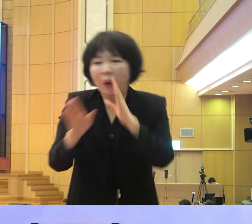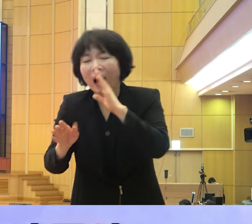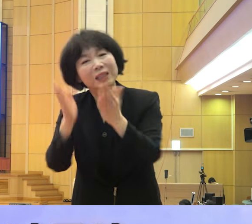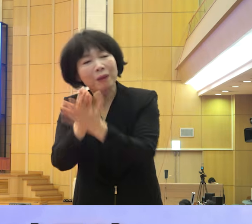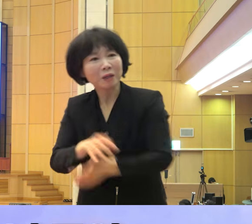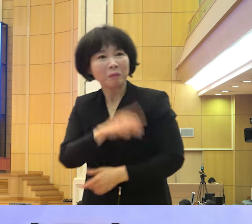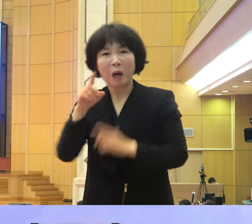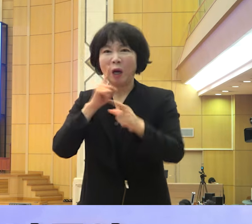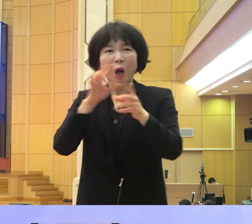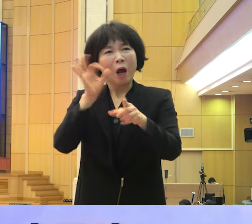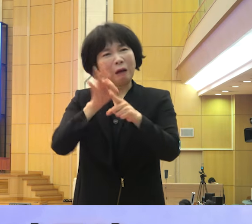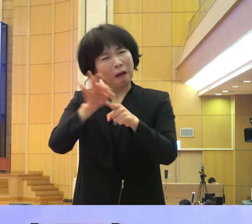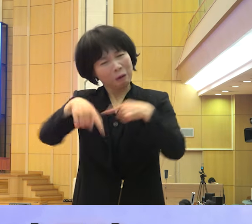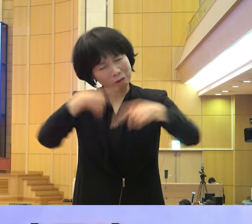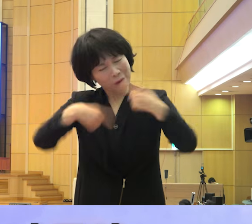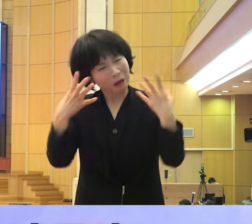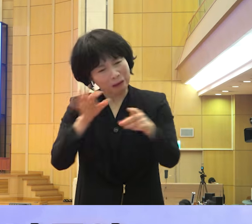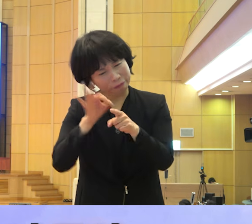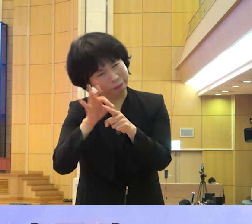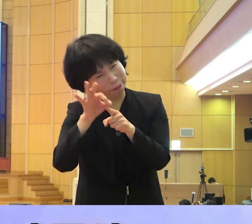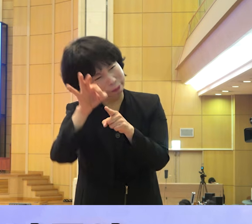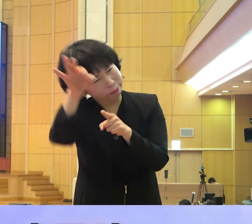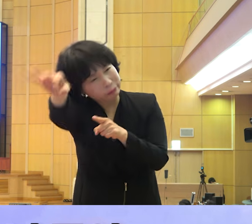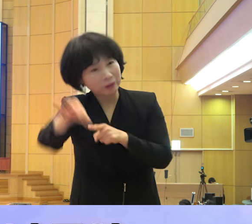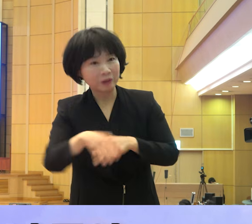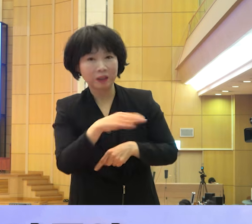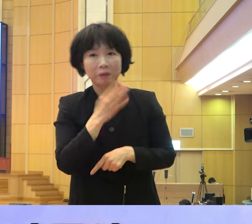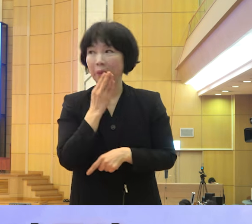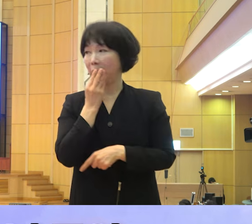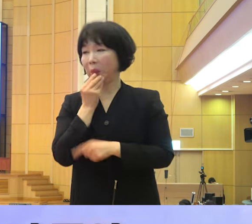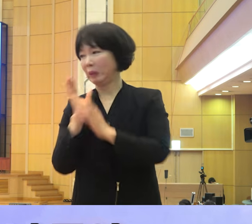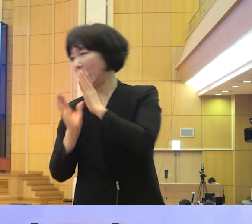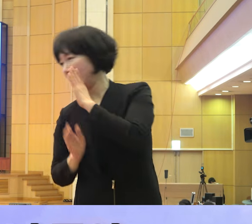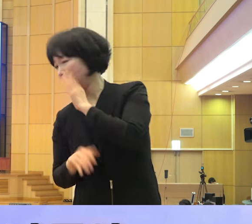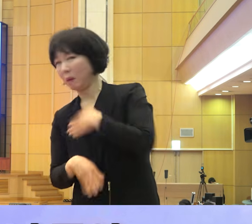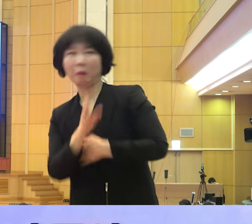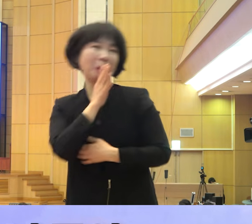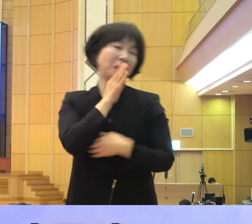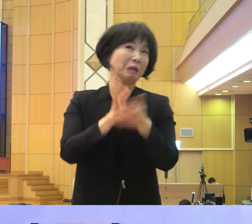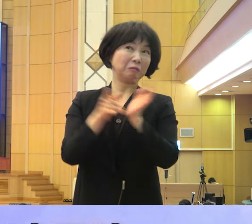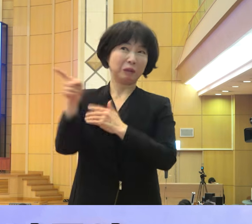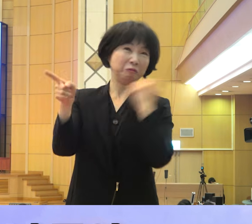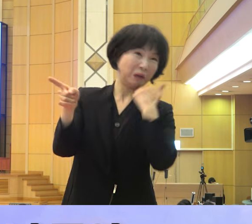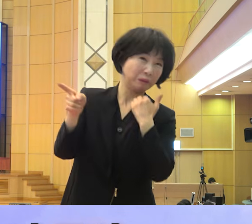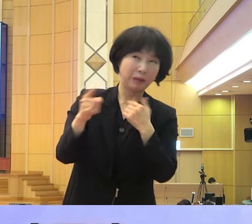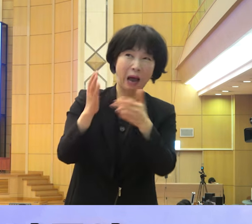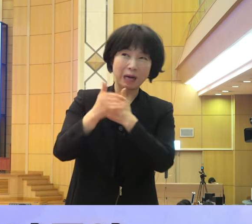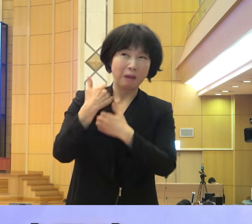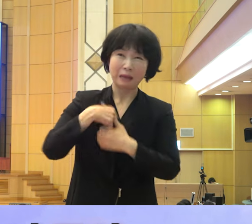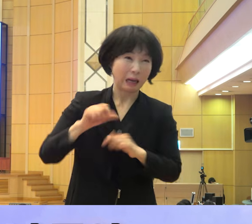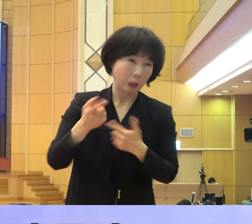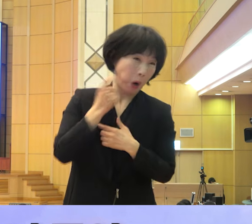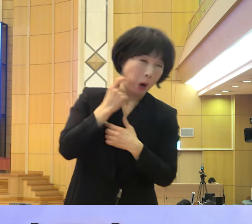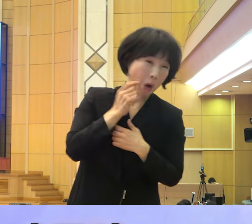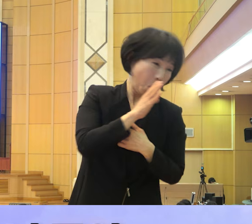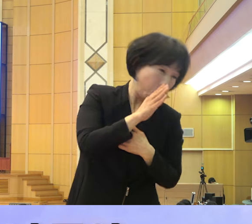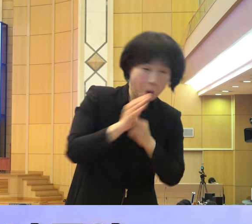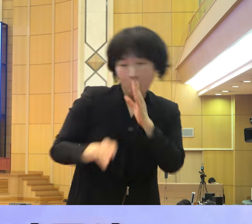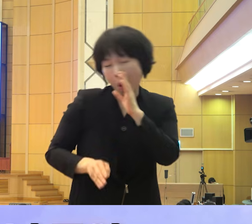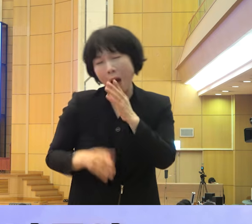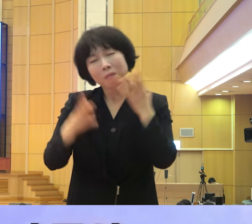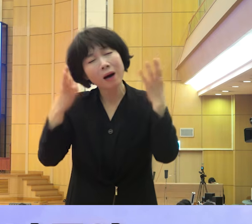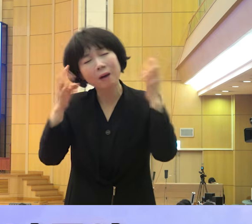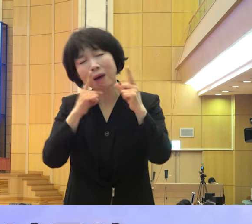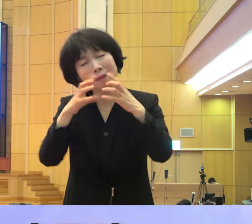뭐 그렇게 말이 많아. 예수님에 대해서 하나님의 아들인지 그리스도인지를